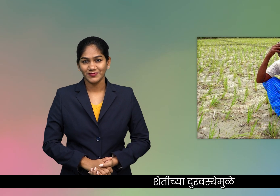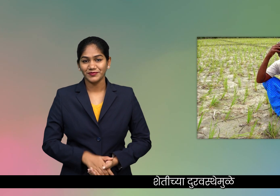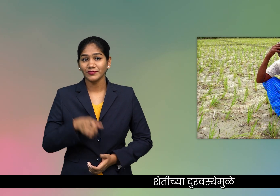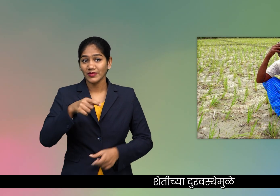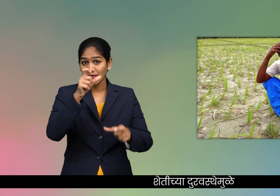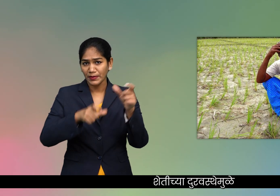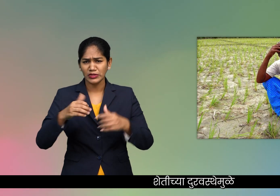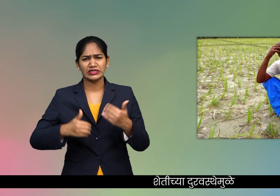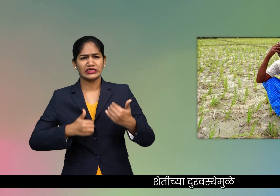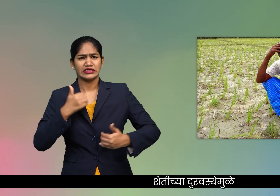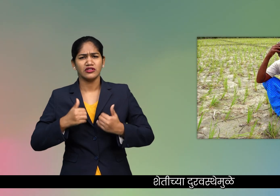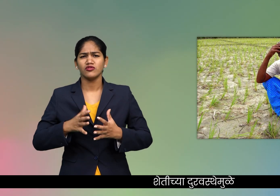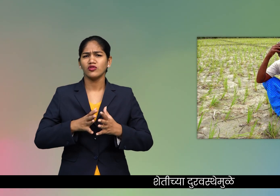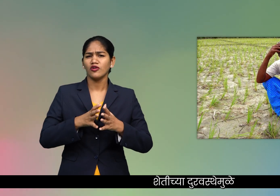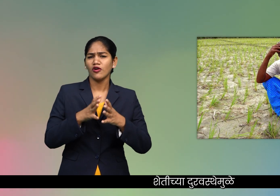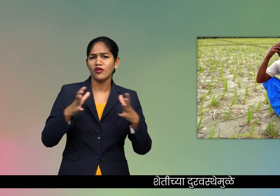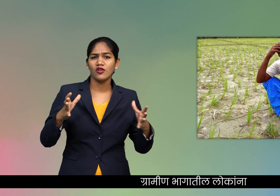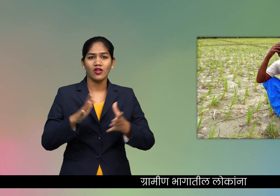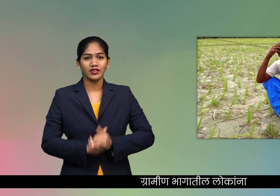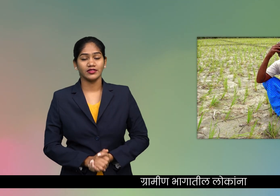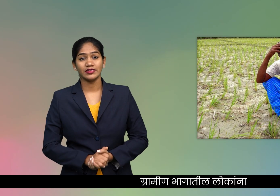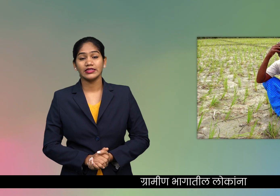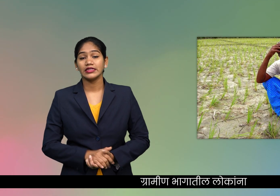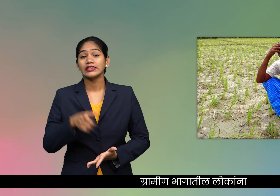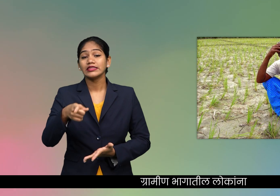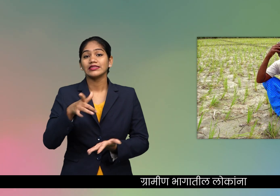शेतीच्या दुरवस्थेमुळे ग्रामीण भागातील लोकांना